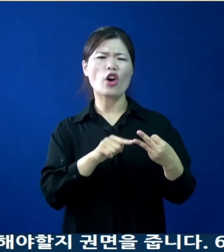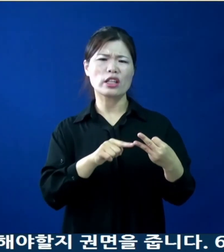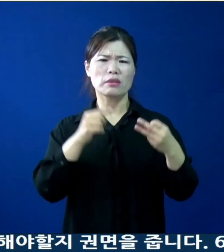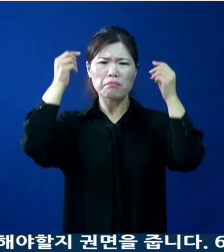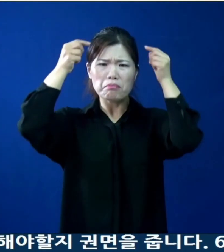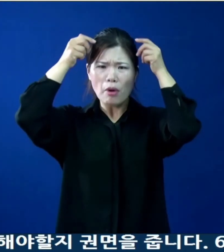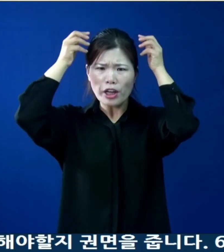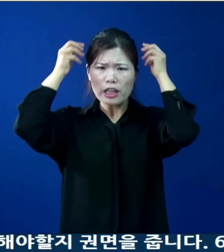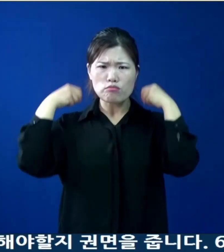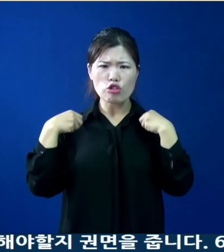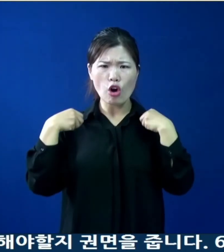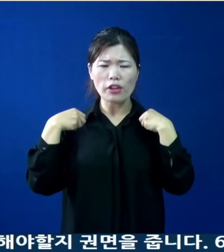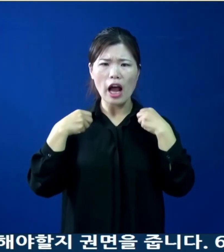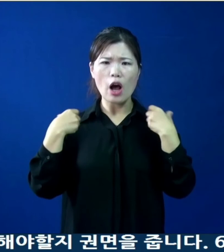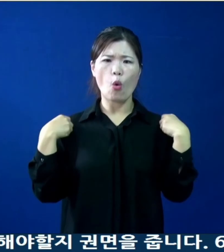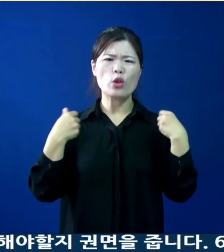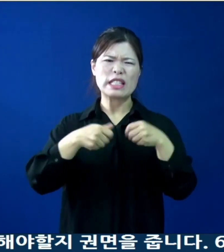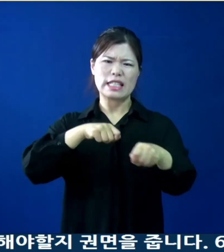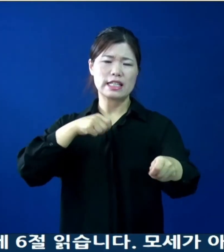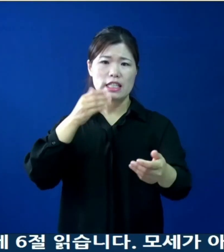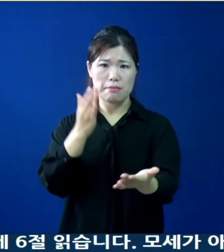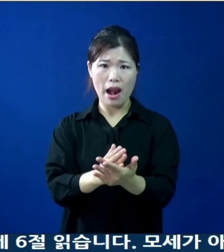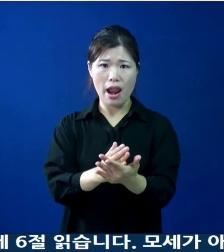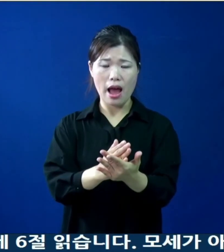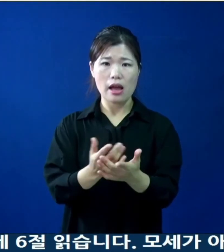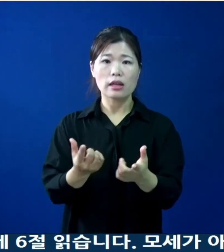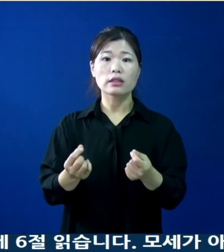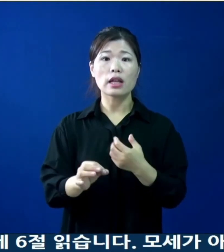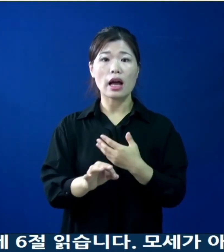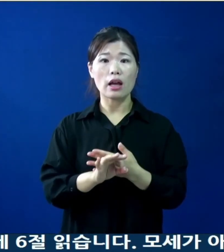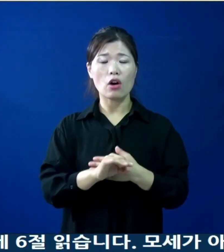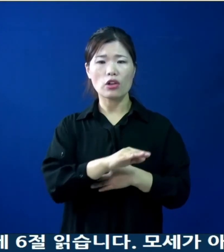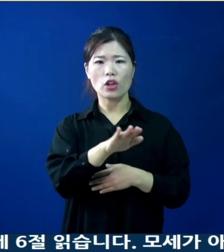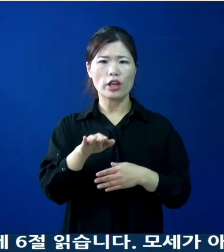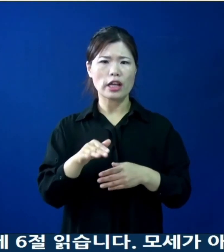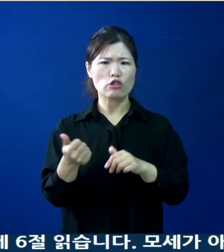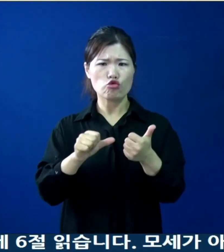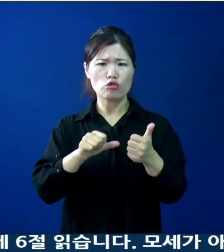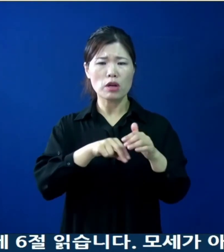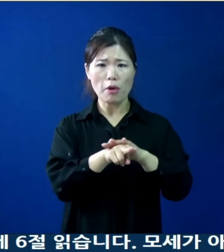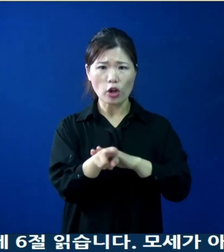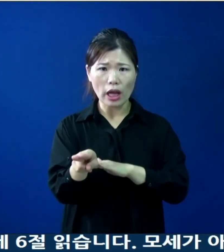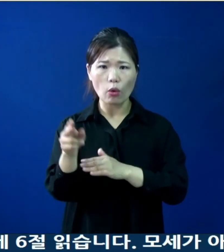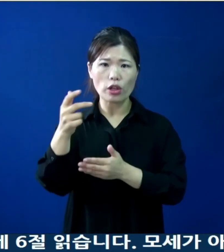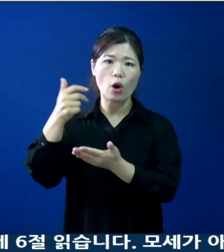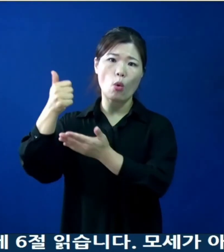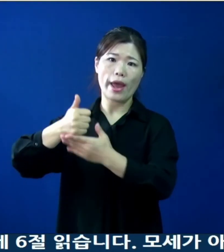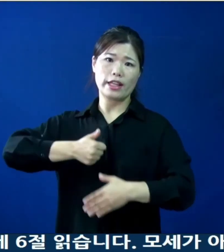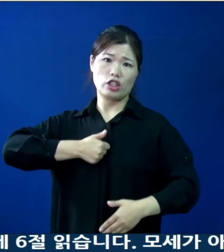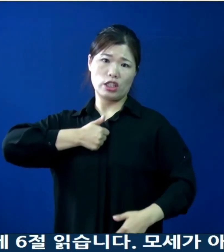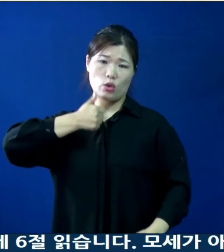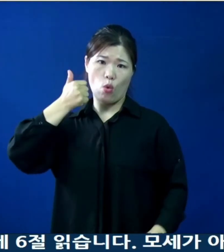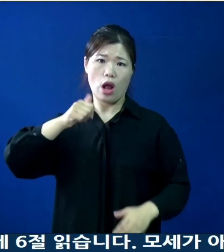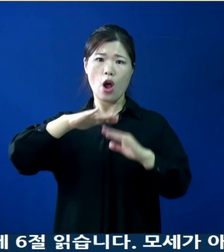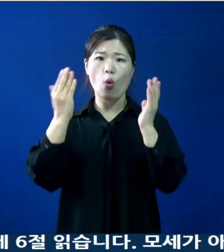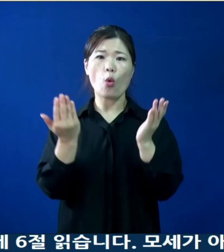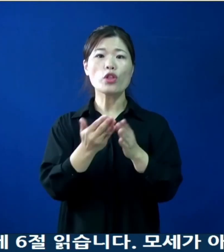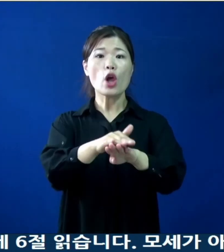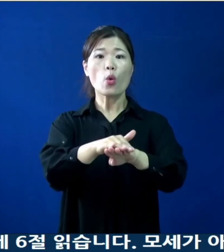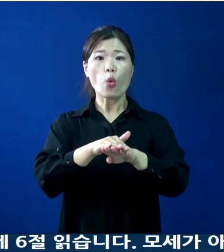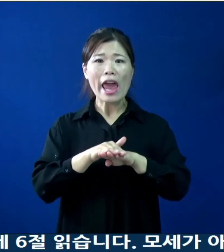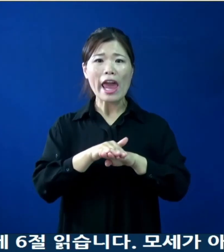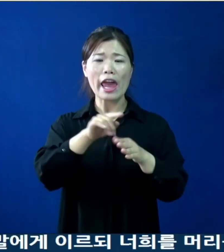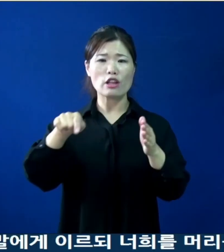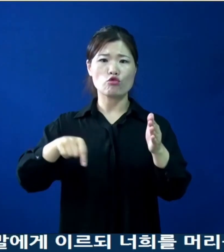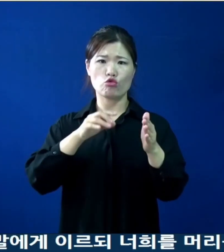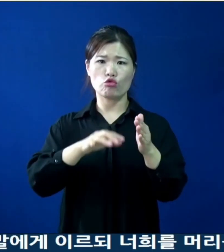풀거나 옷을 찢지 말라. 그리하여 너희가 죽음을 면하고 여호와의 진노가 온 회중에게